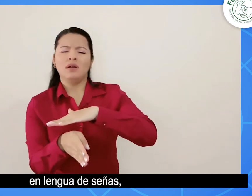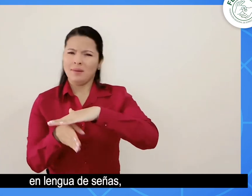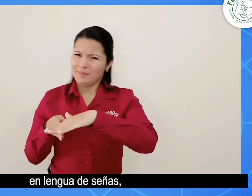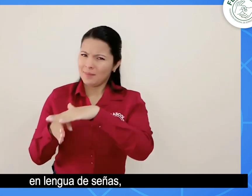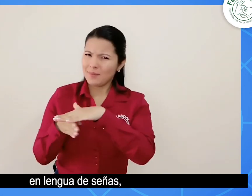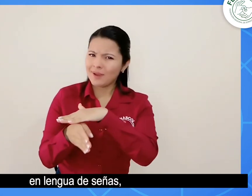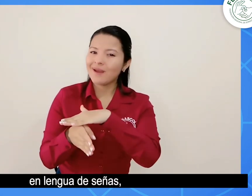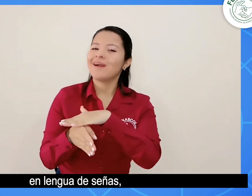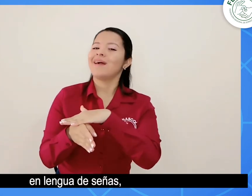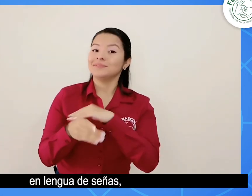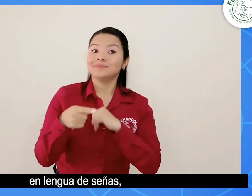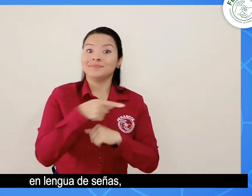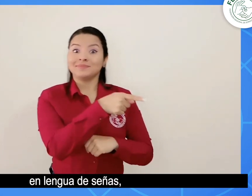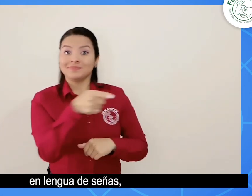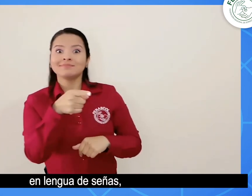de señas.